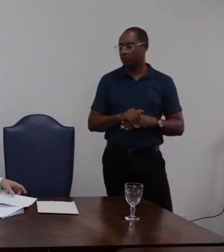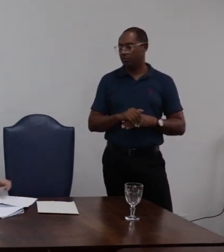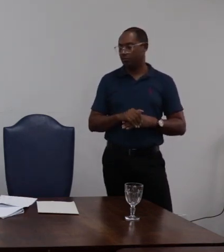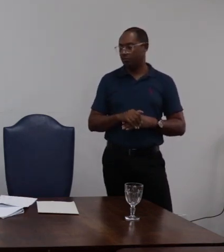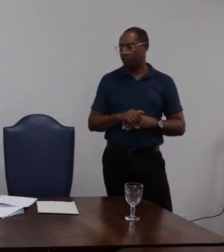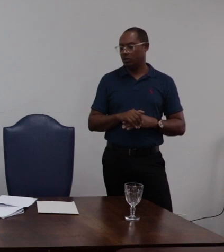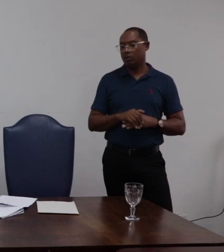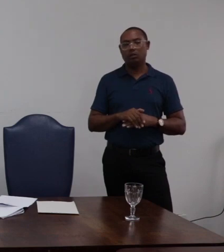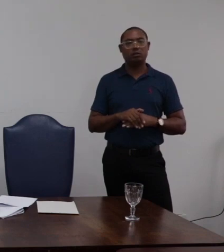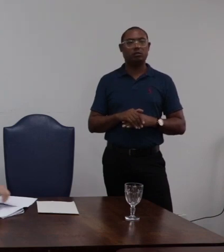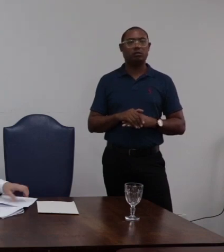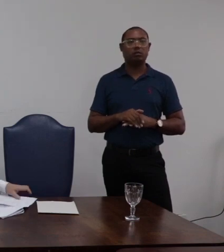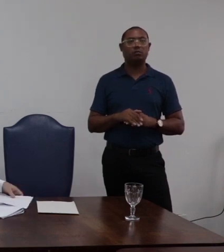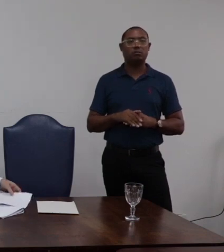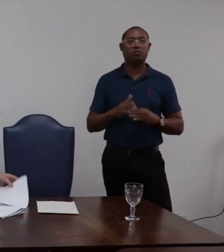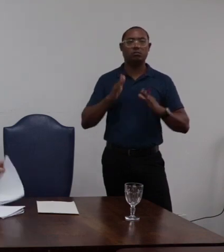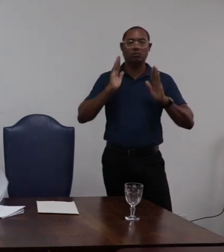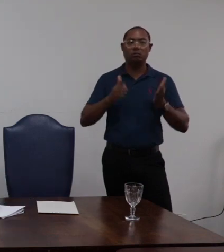já